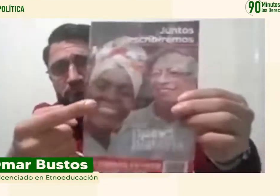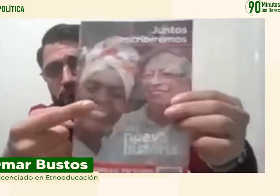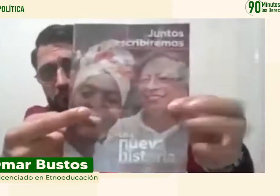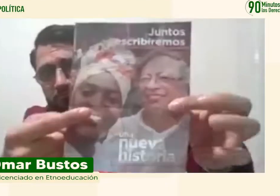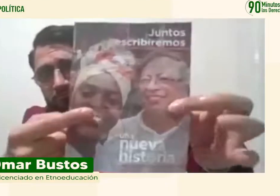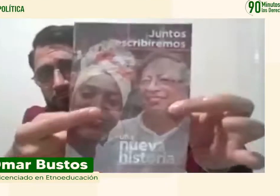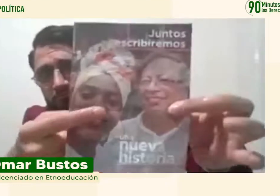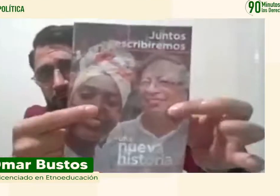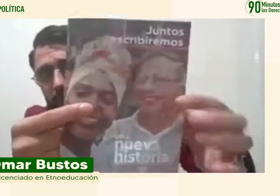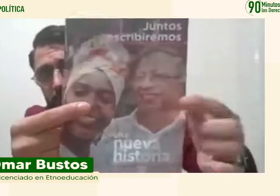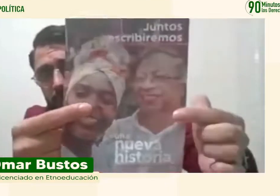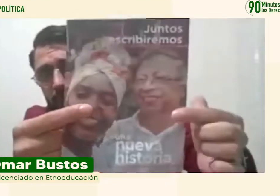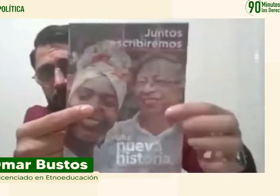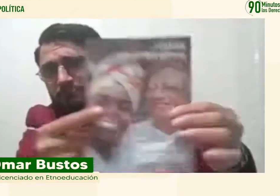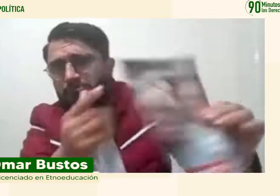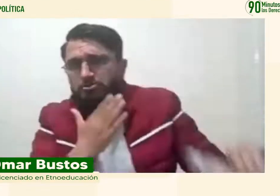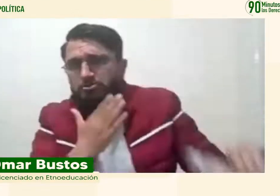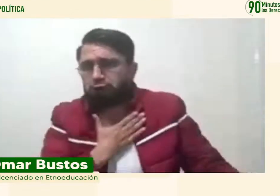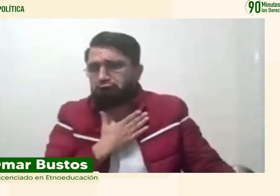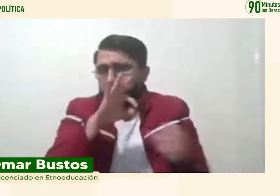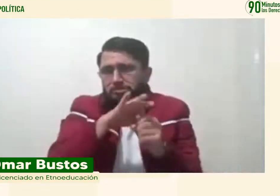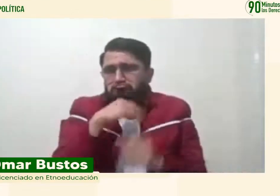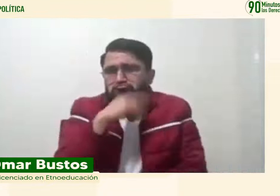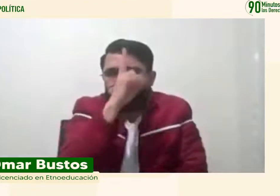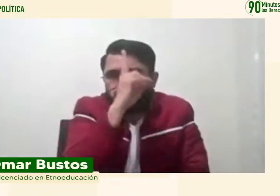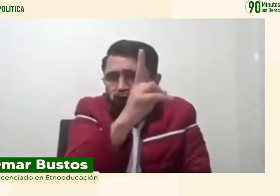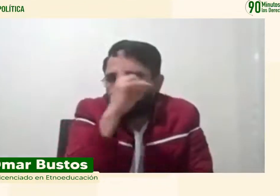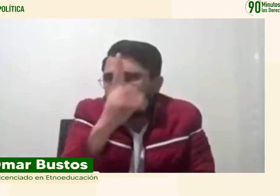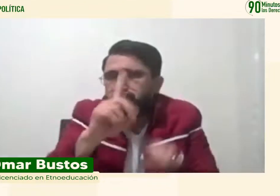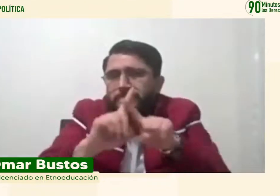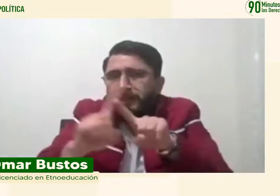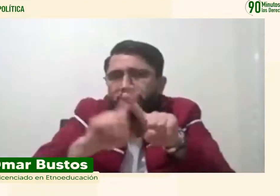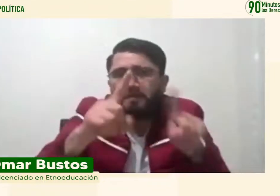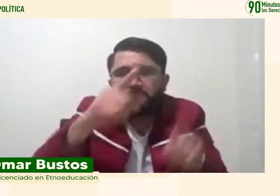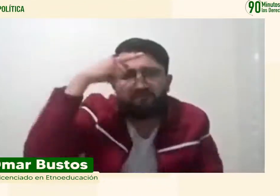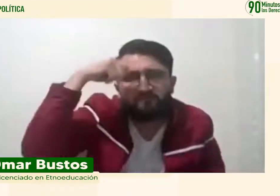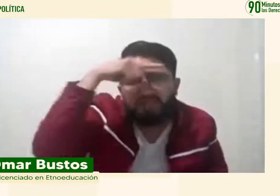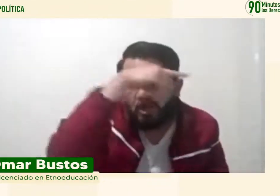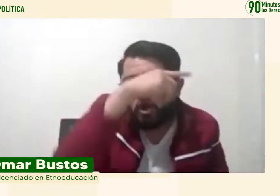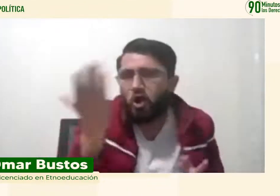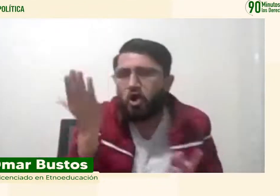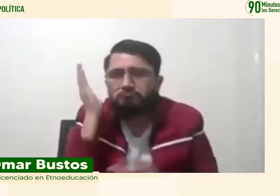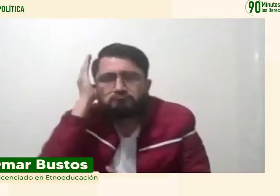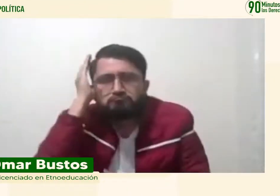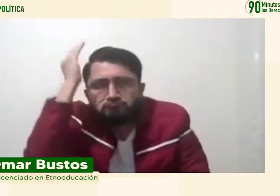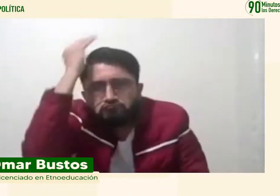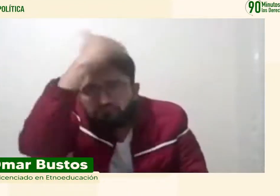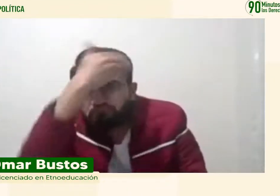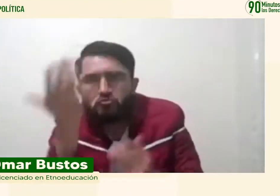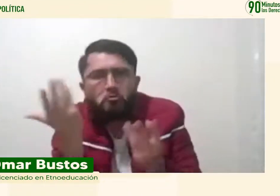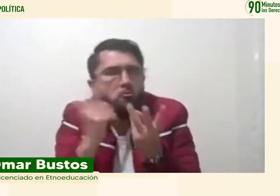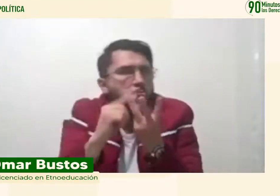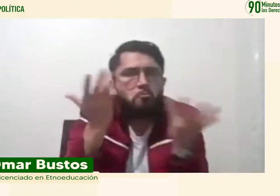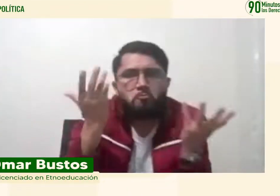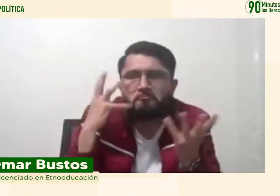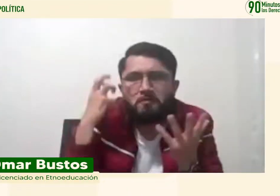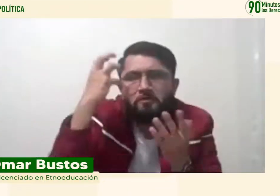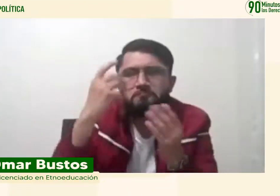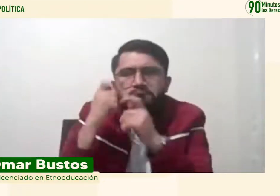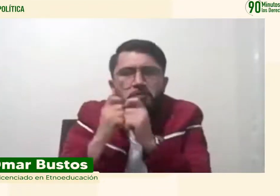digamos yo ataco petro como por esta persona esa es mi decisión cada uno tiene dijo rodolfo